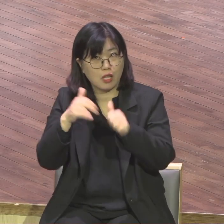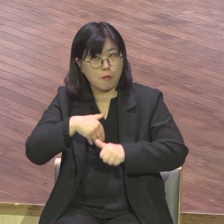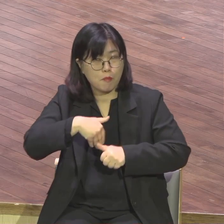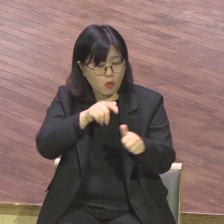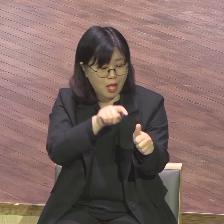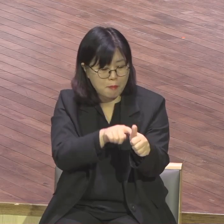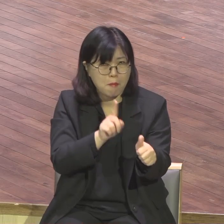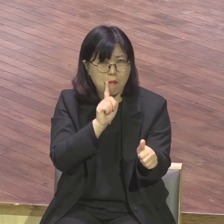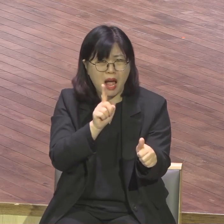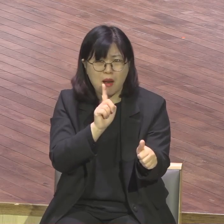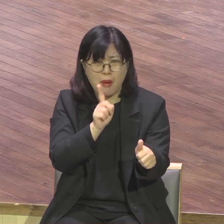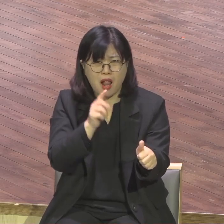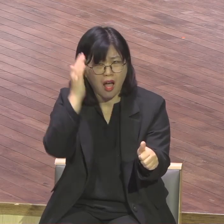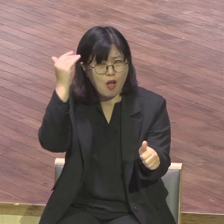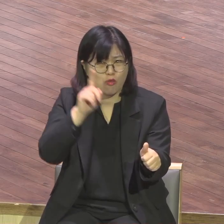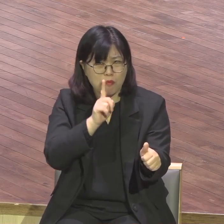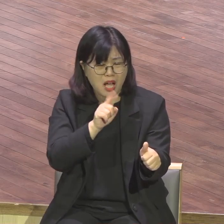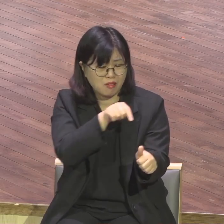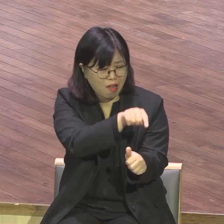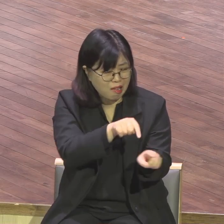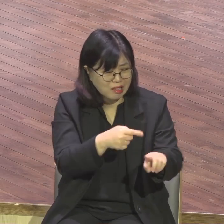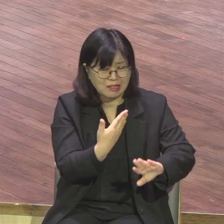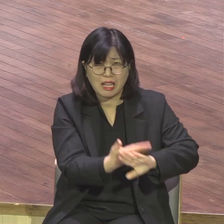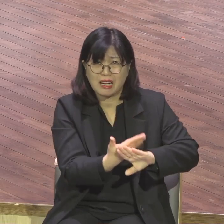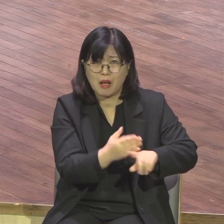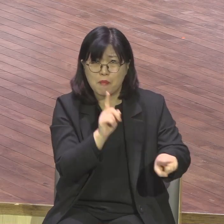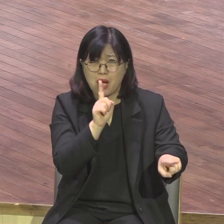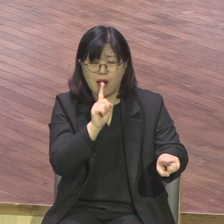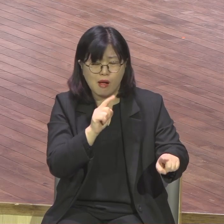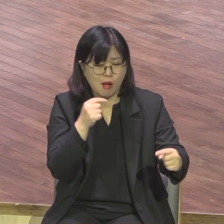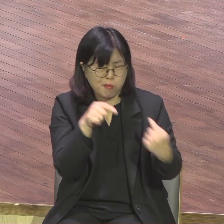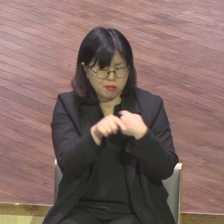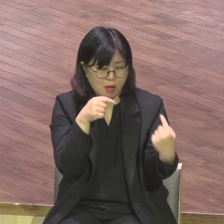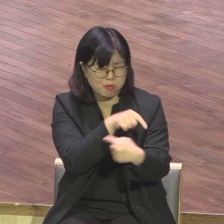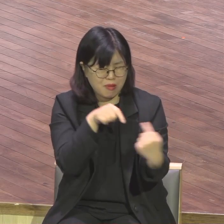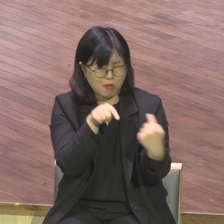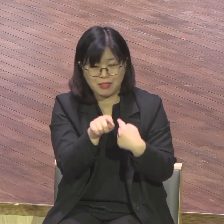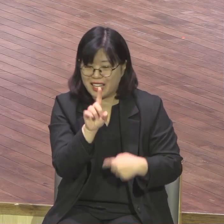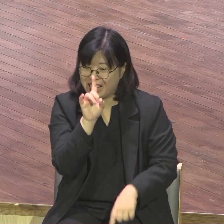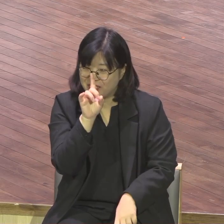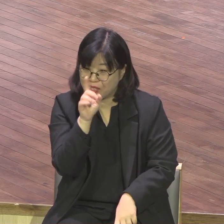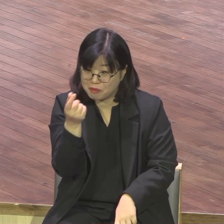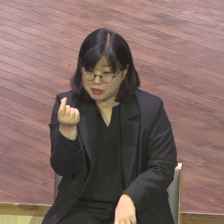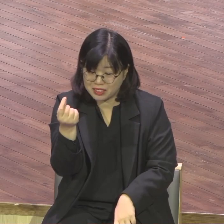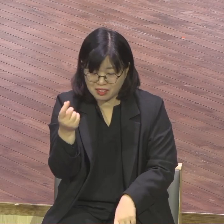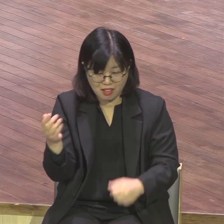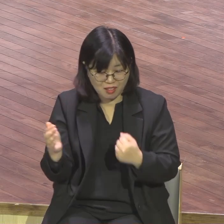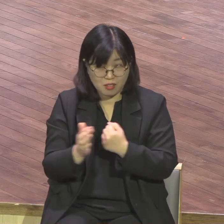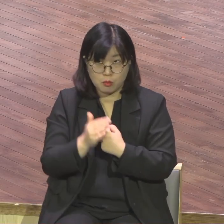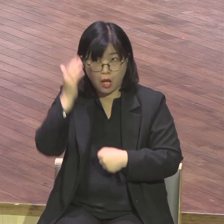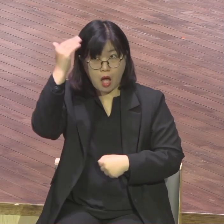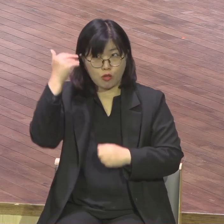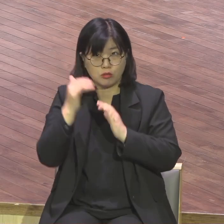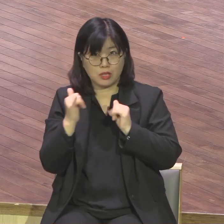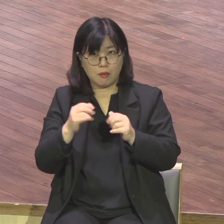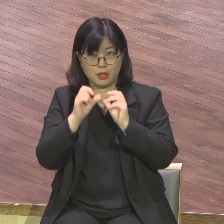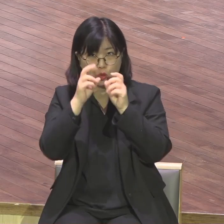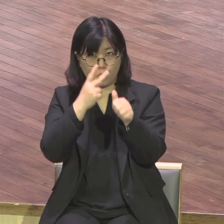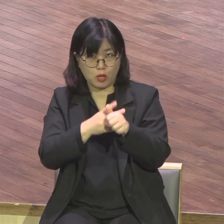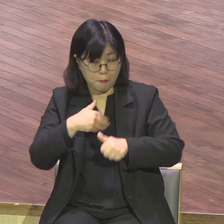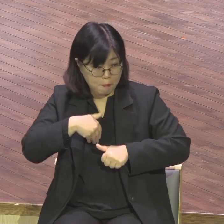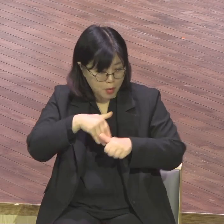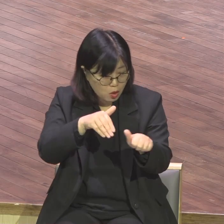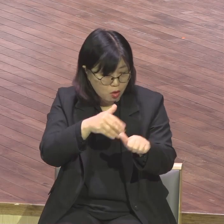언어가 안 되기 때문에 사역 대상이 주로 누구냐? 주로 한국 교포들이에요. 그러니까